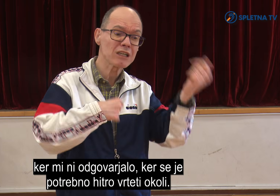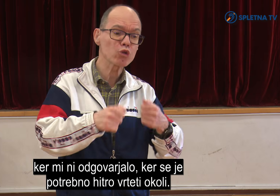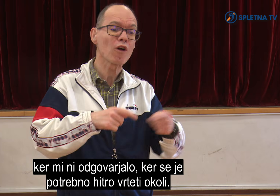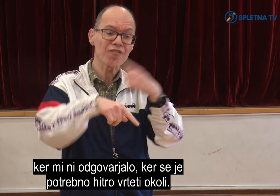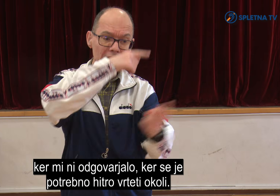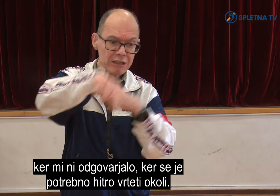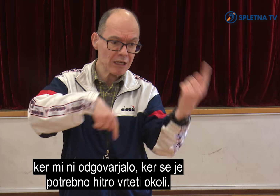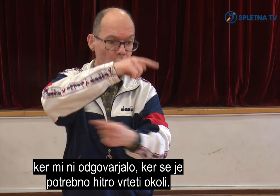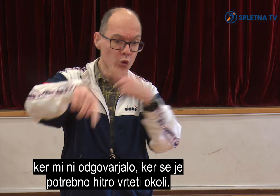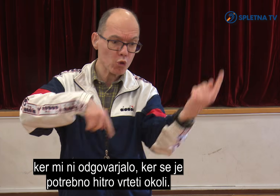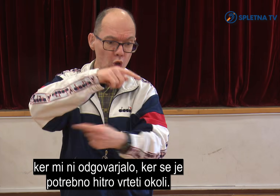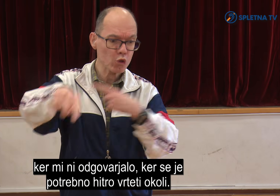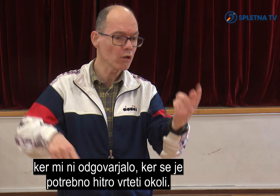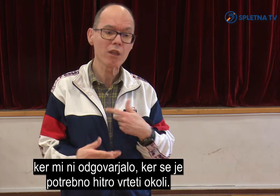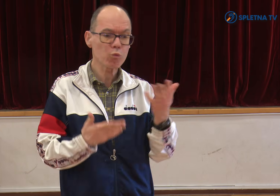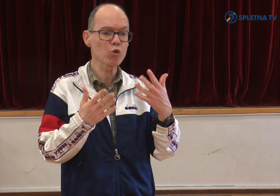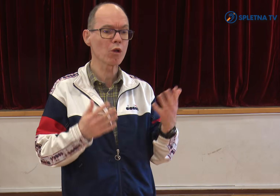okoli.